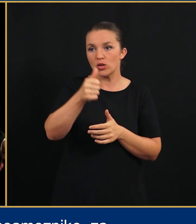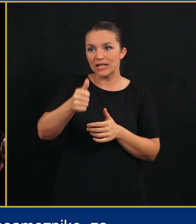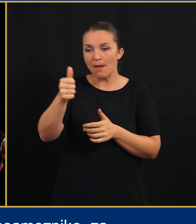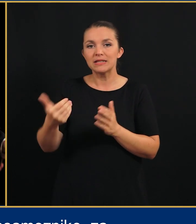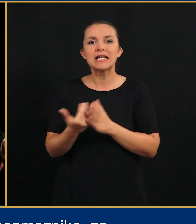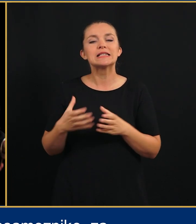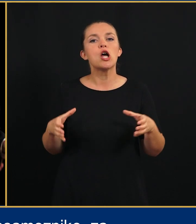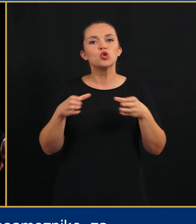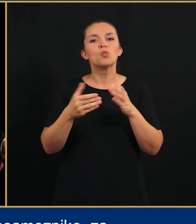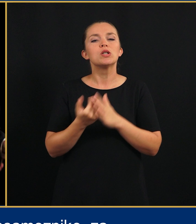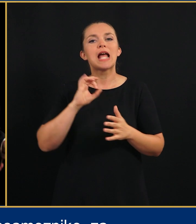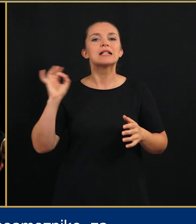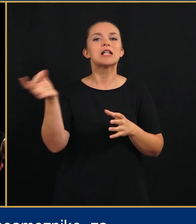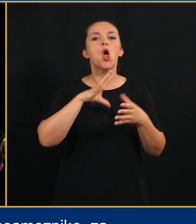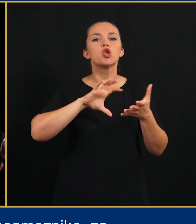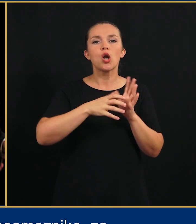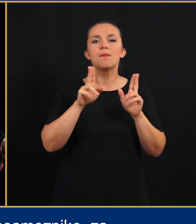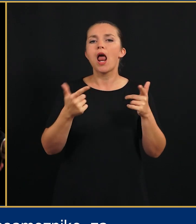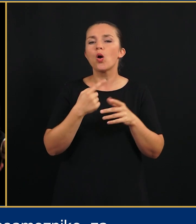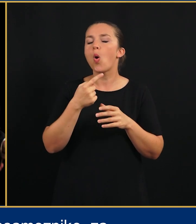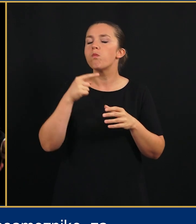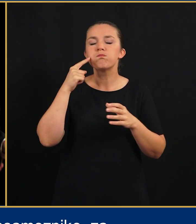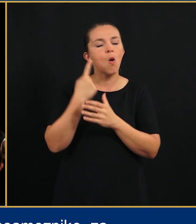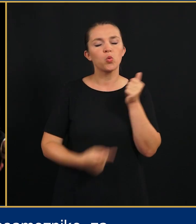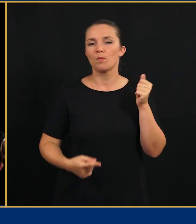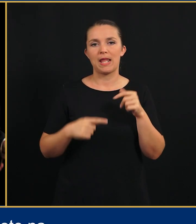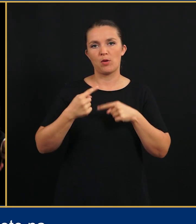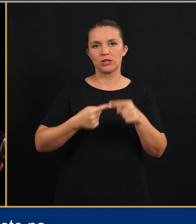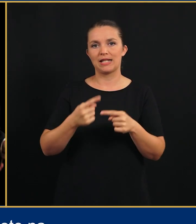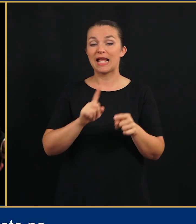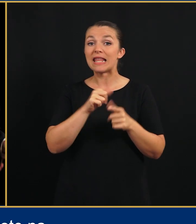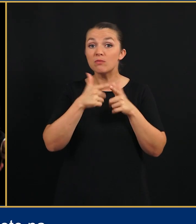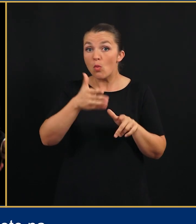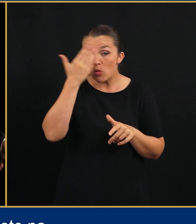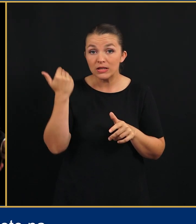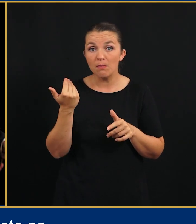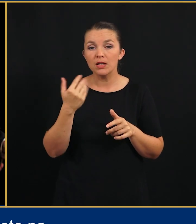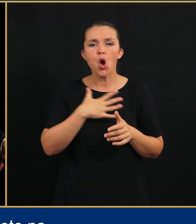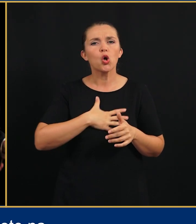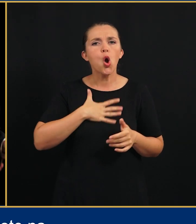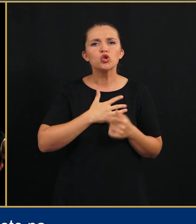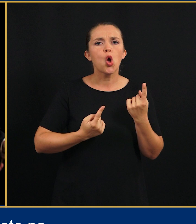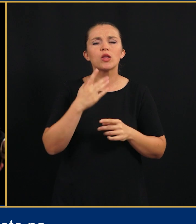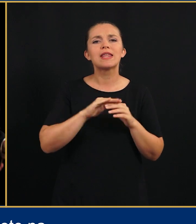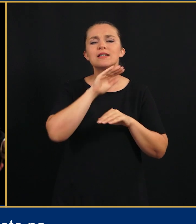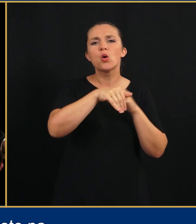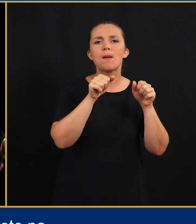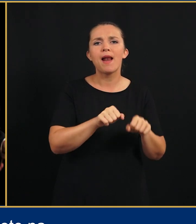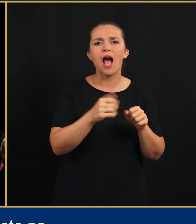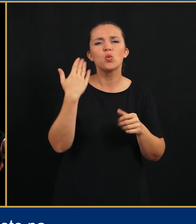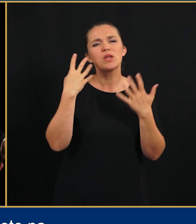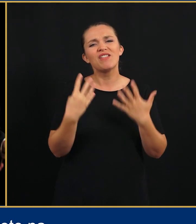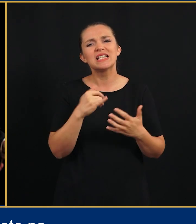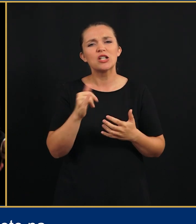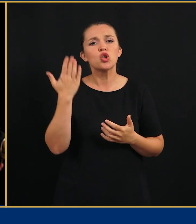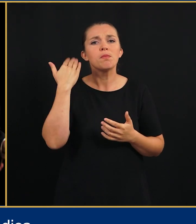posameznike, za skupnosti in za celotno regijo pogubne posledice. Ne smemo pozabiti, grozote na Zahodnem Balkanu v